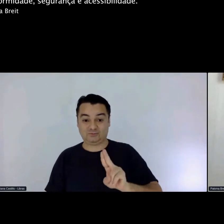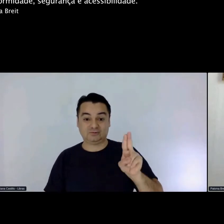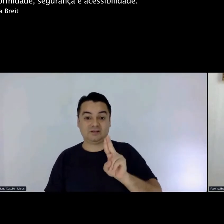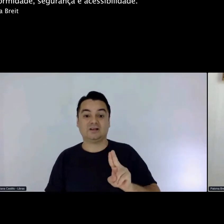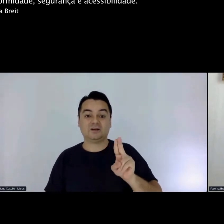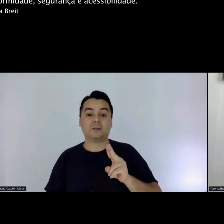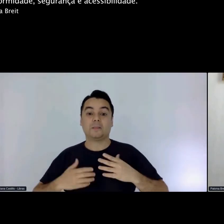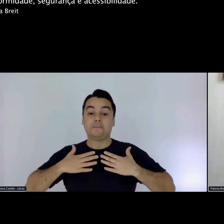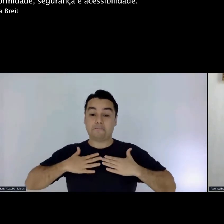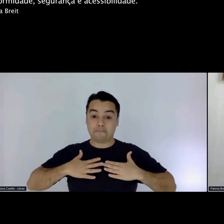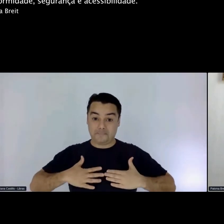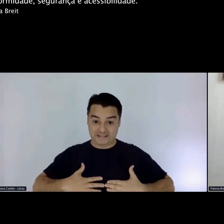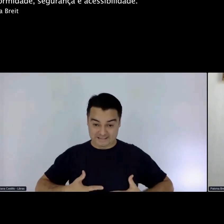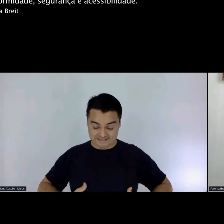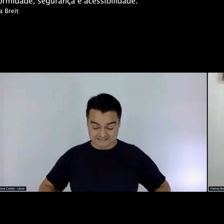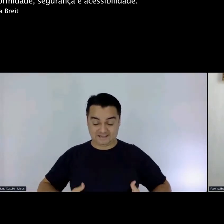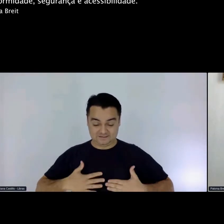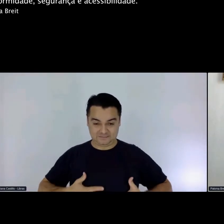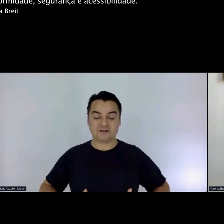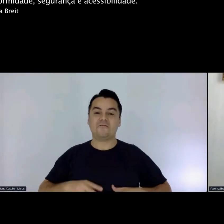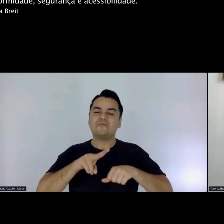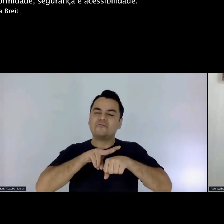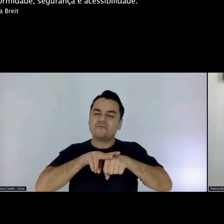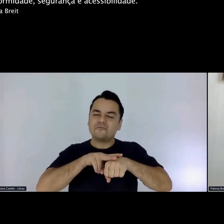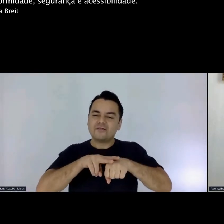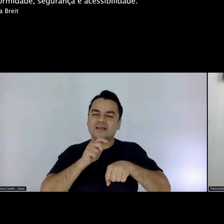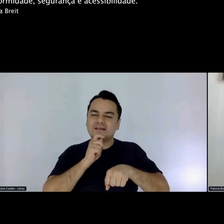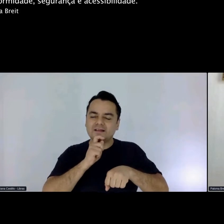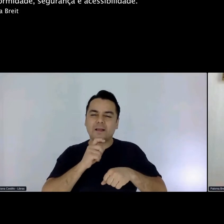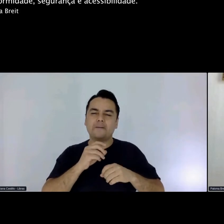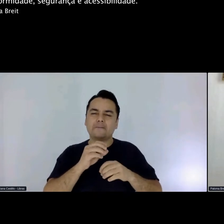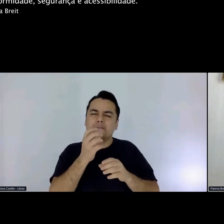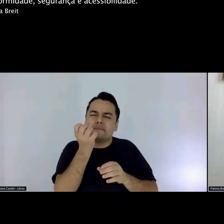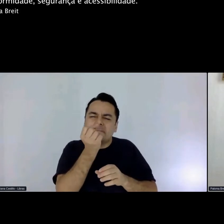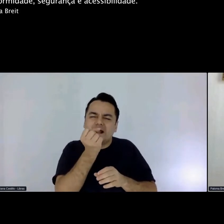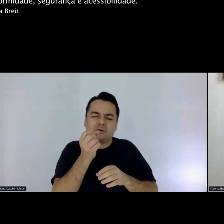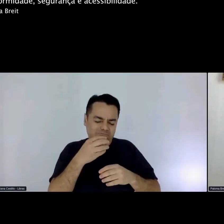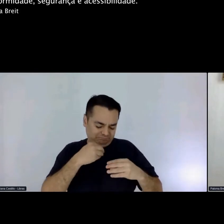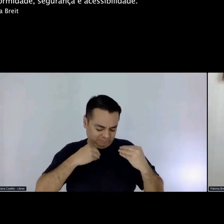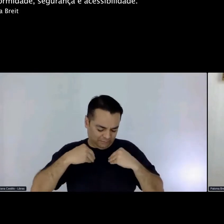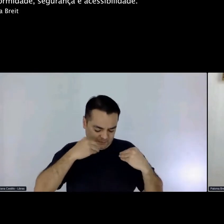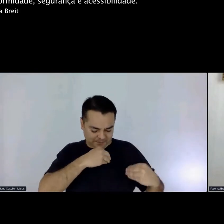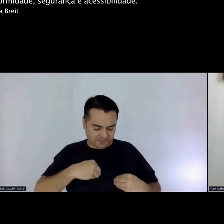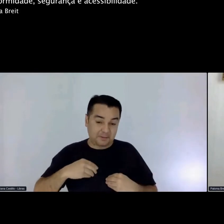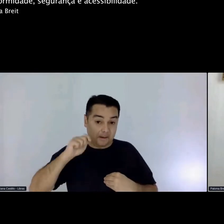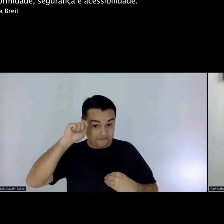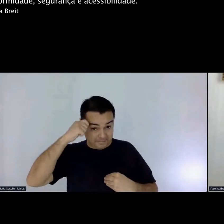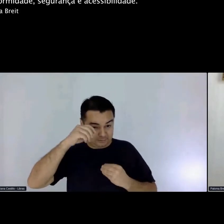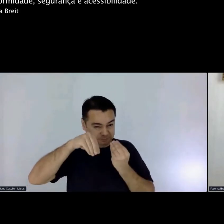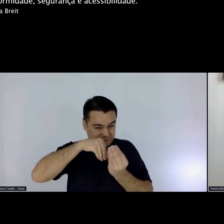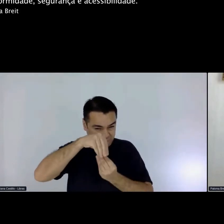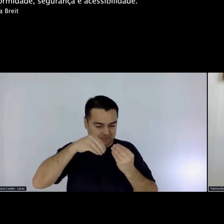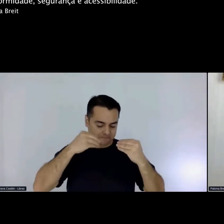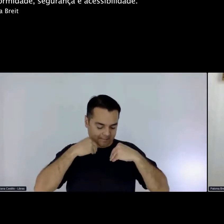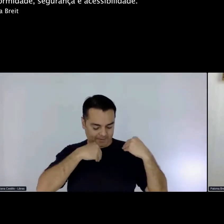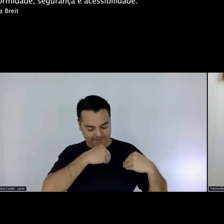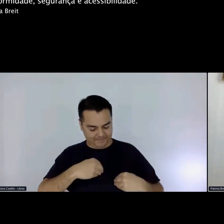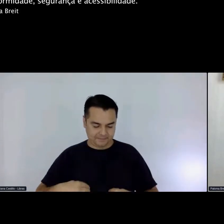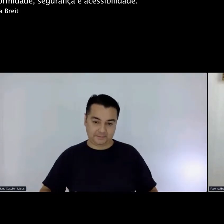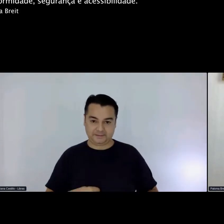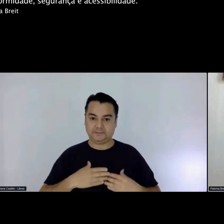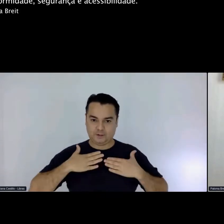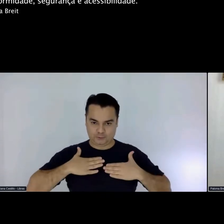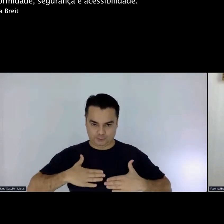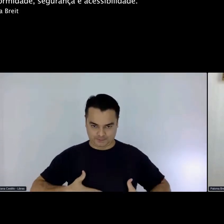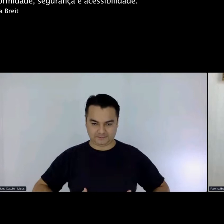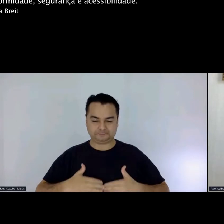uma blusa verde, com manchinhas brancas, cinzas e pretas. Então,